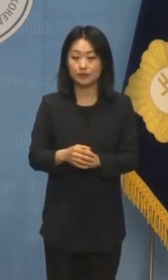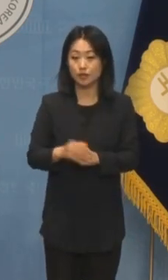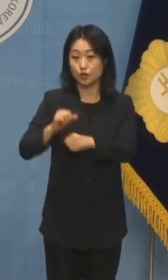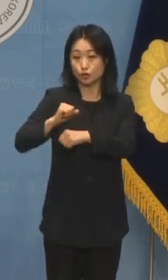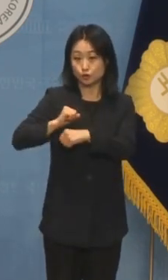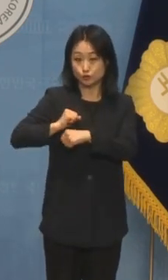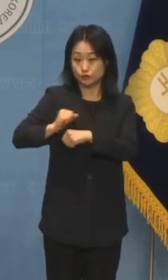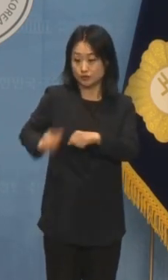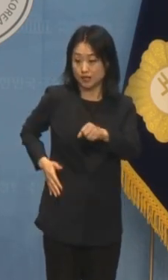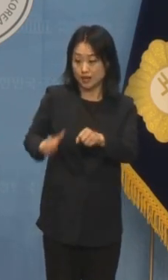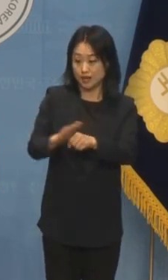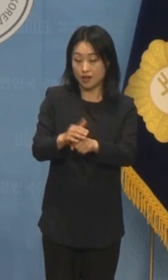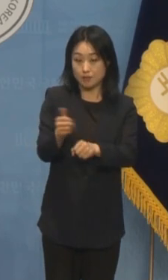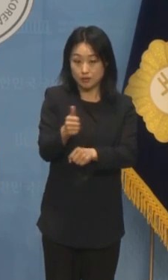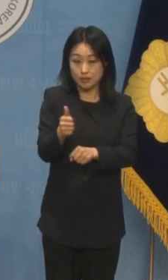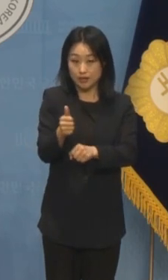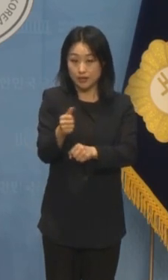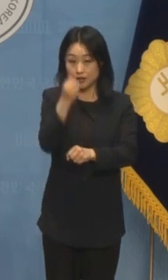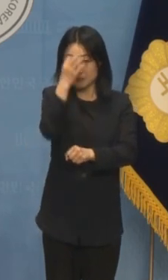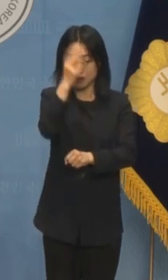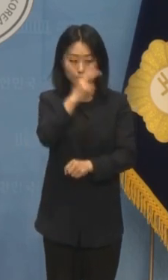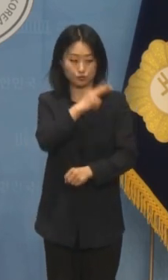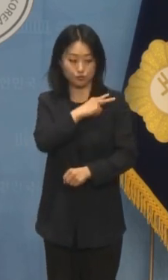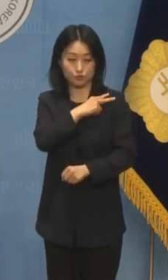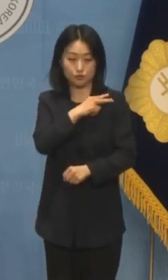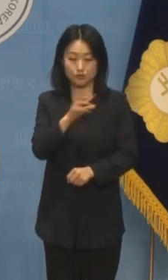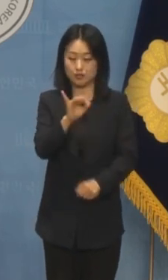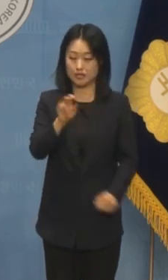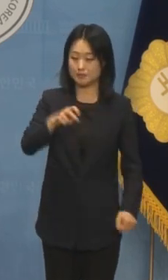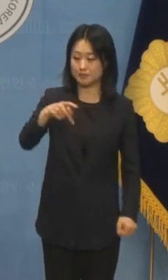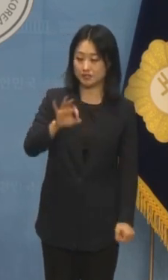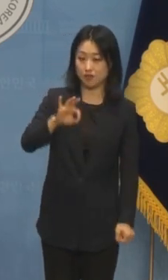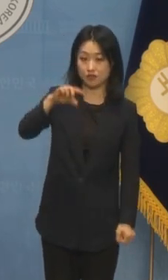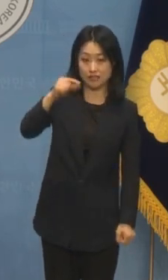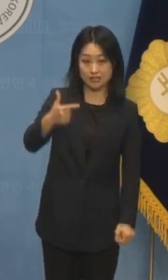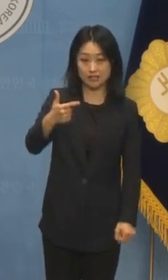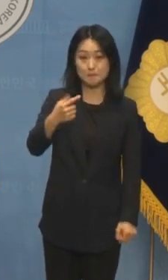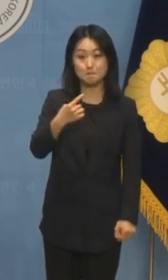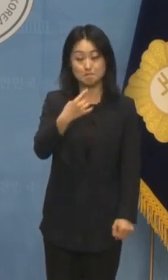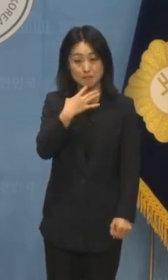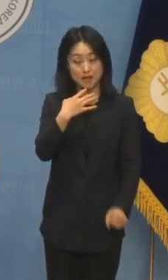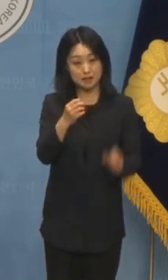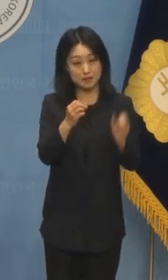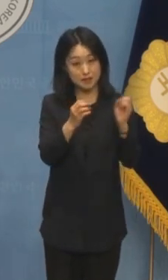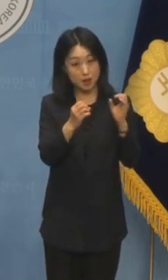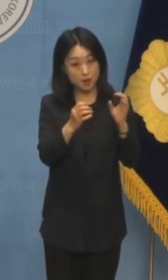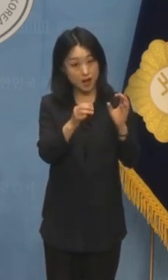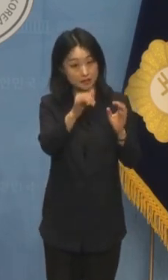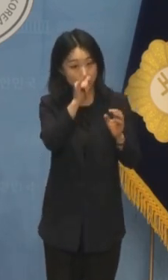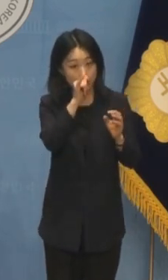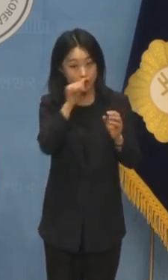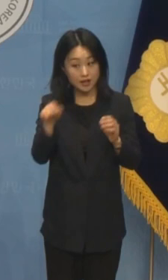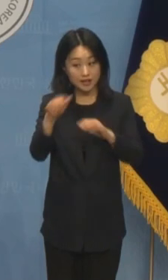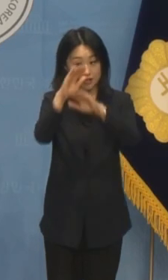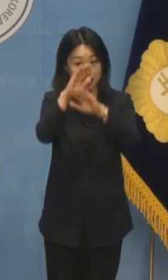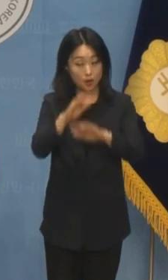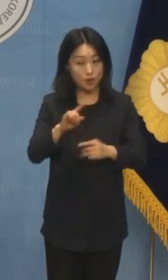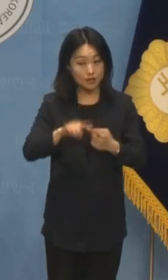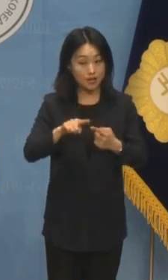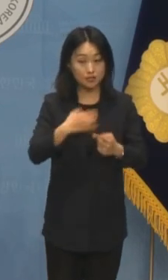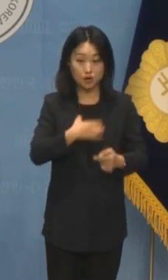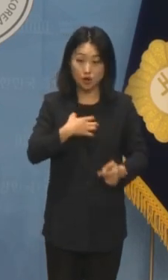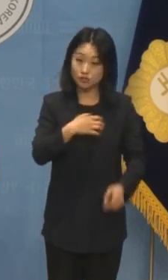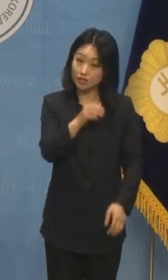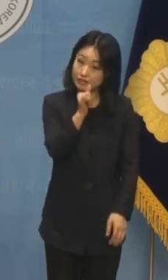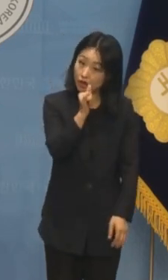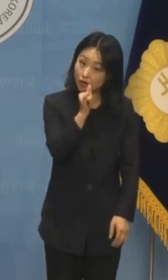했는지도 모르겠습니다. 억울한 죽음은 알 바 없고 오직 임성근 사단장만 걱정이 됐던